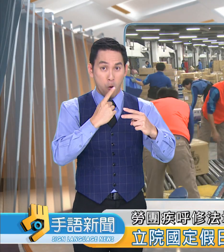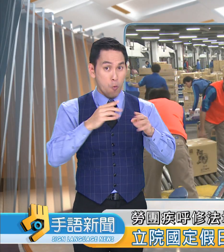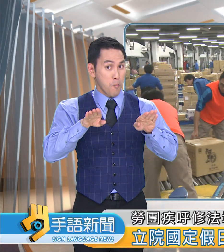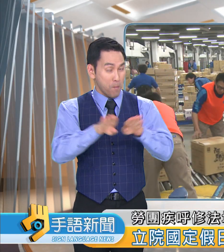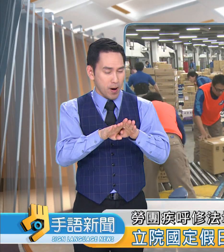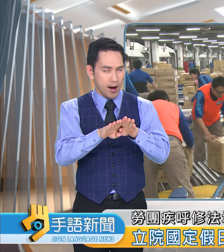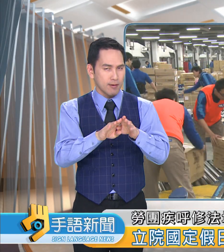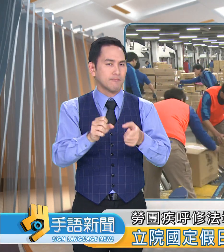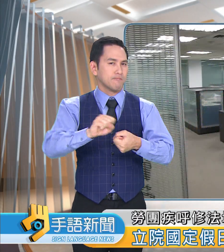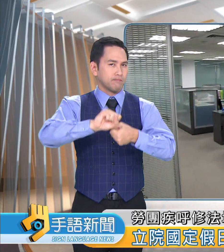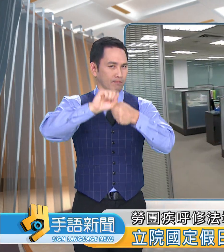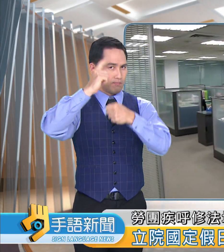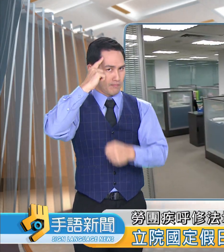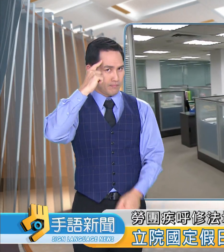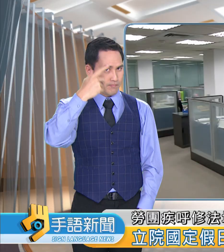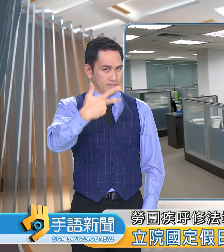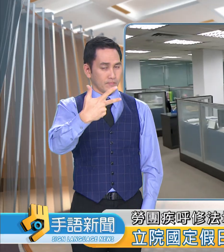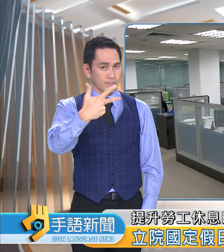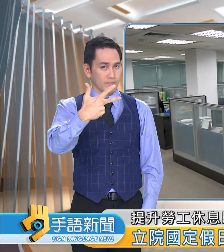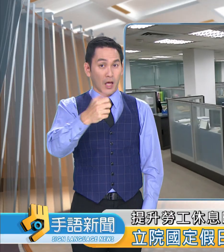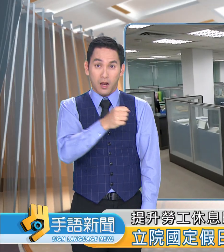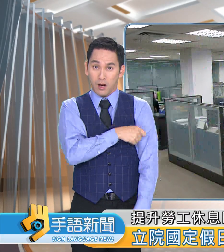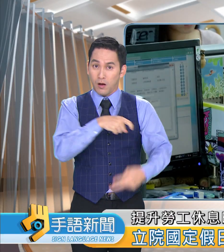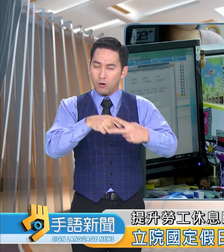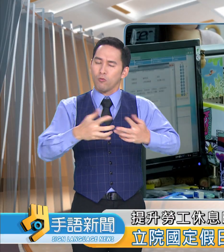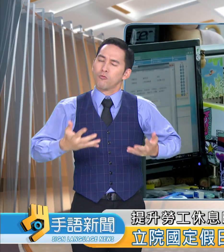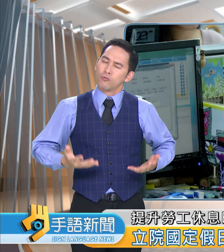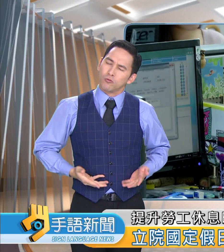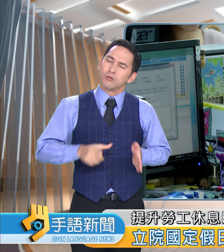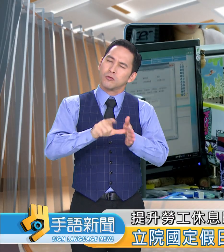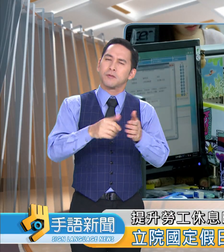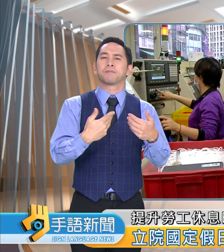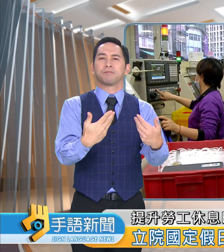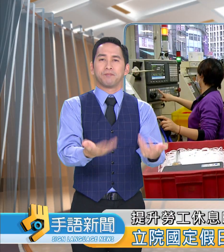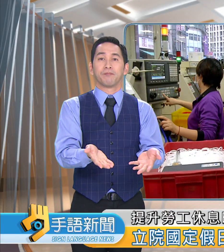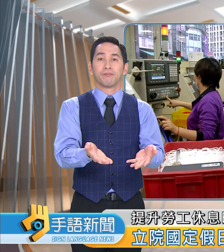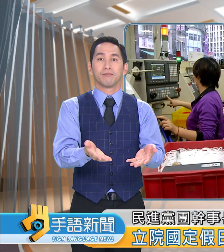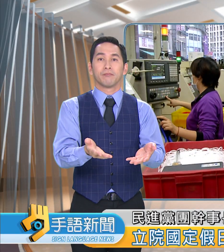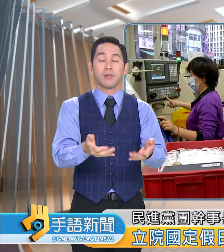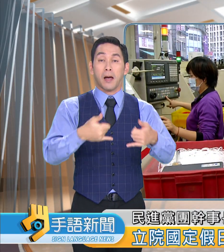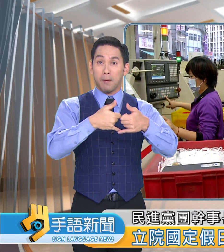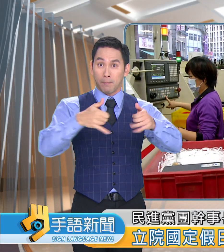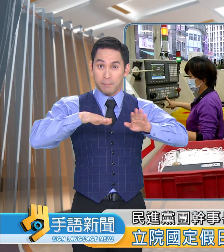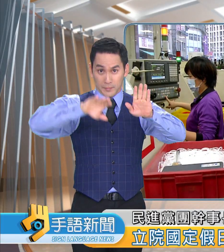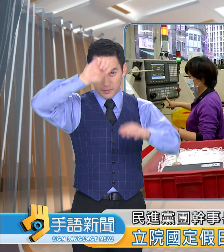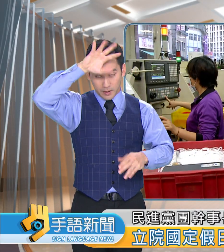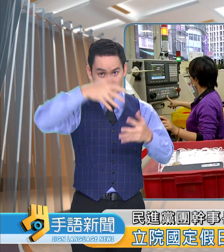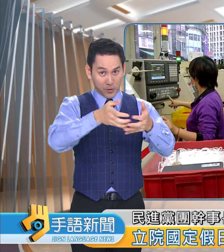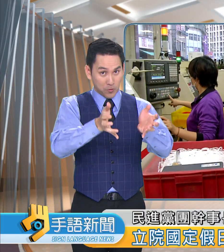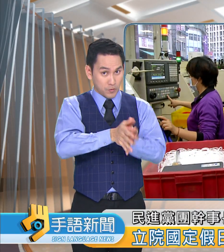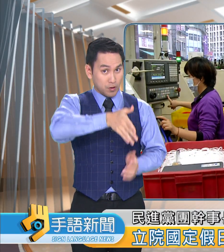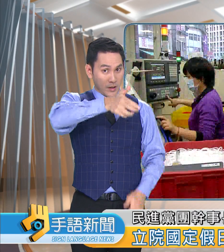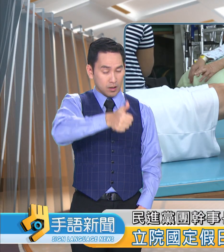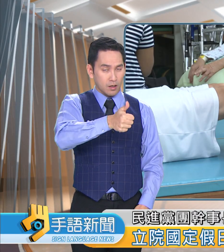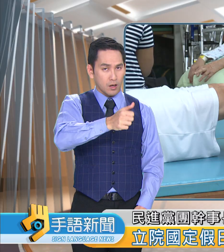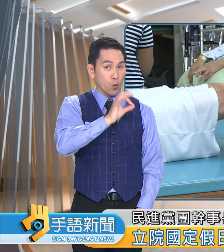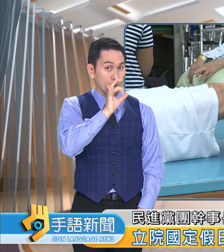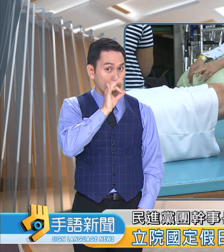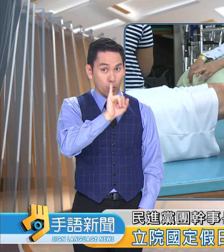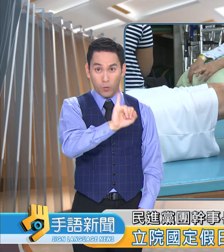国定假日，提升劳工休息时间。民进党团干事长吴思瑶表示，